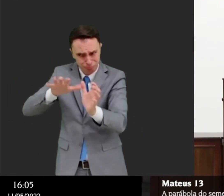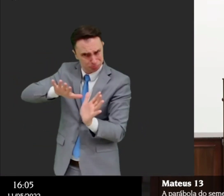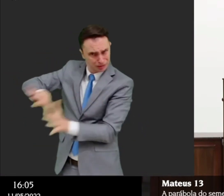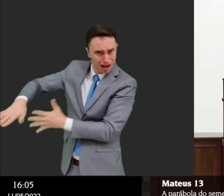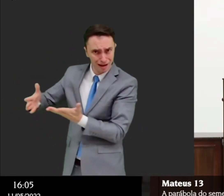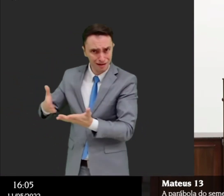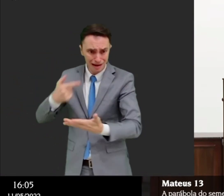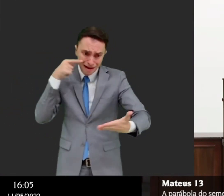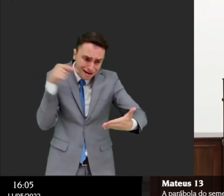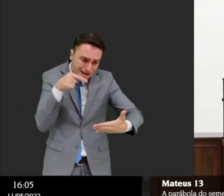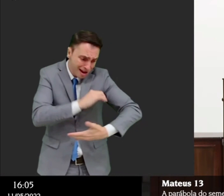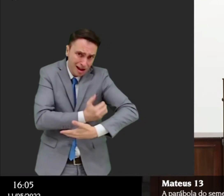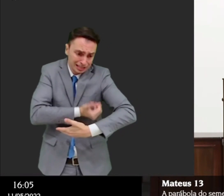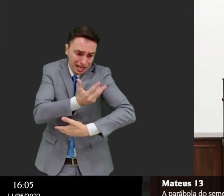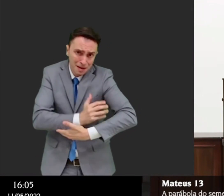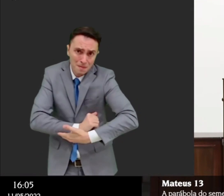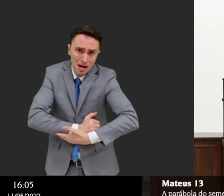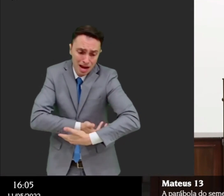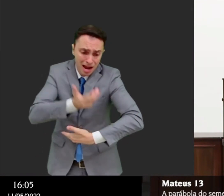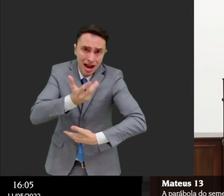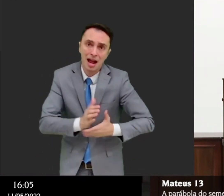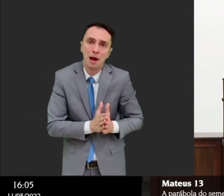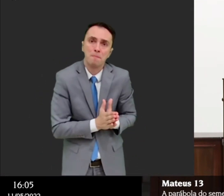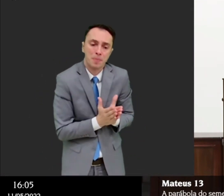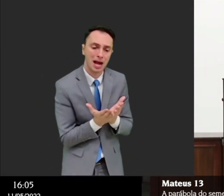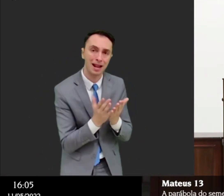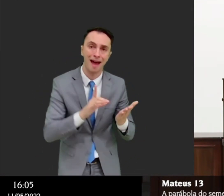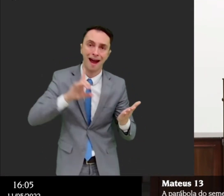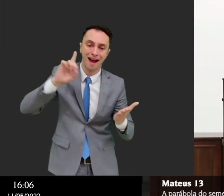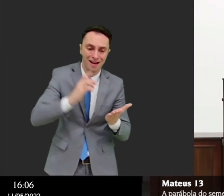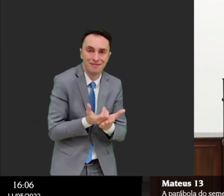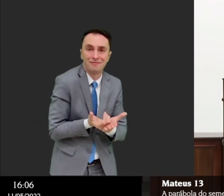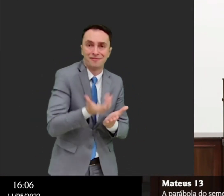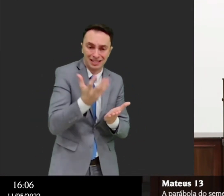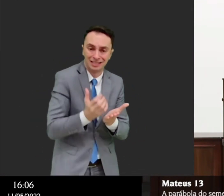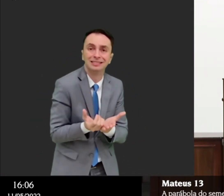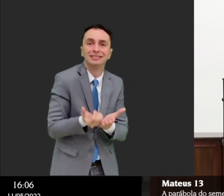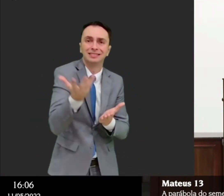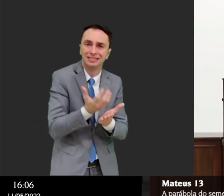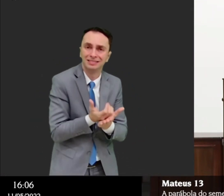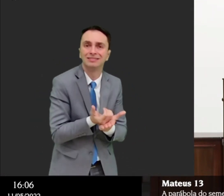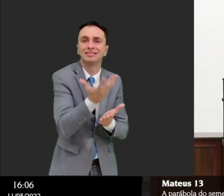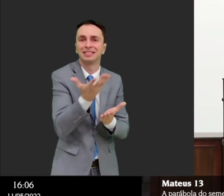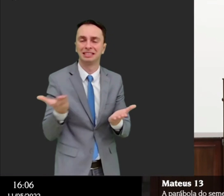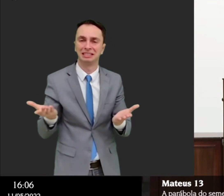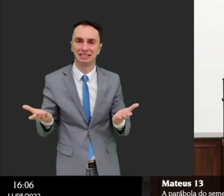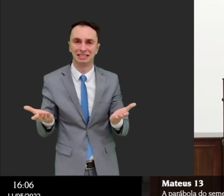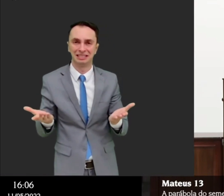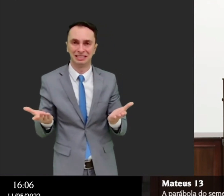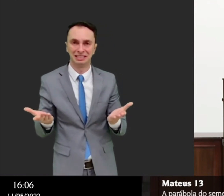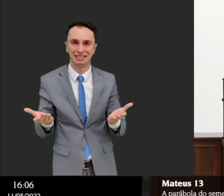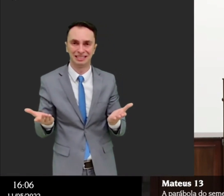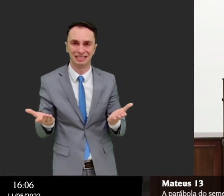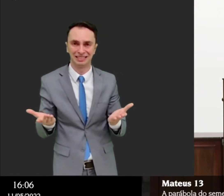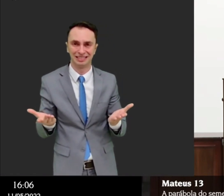hoje. O semeador está soltando a semente. Vem. Quem está perto do caminho, eu